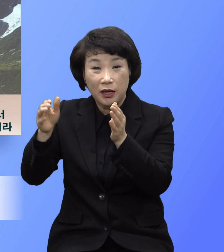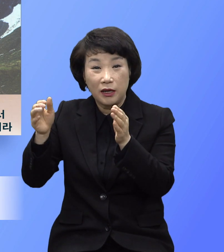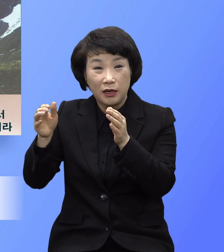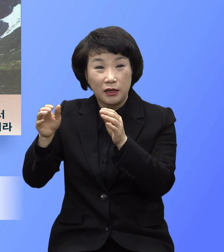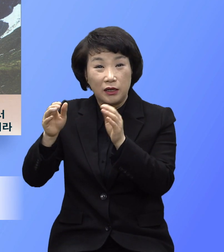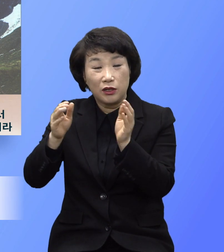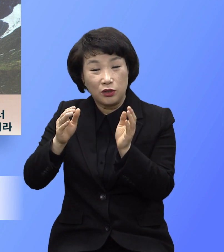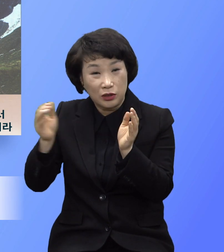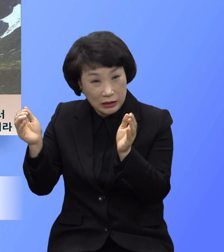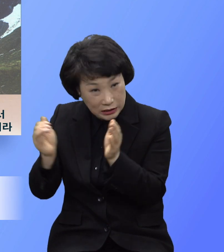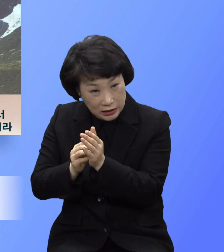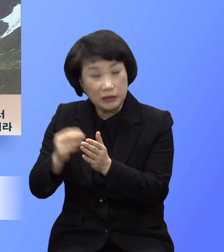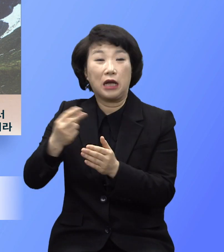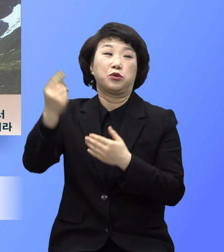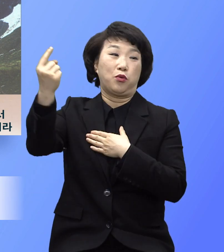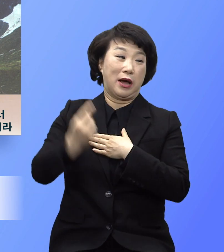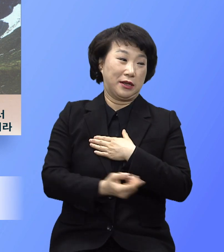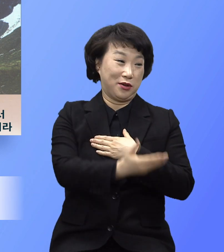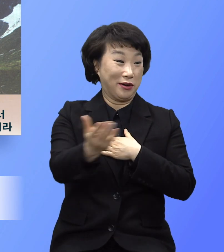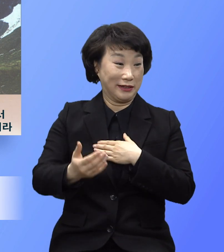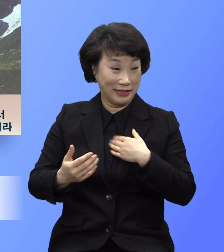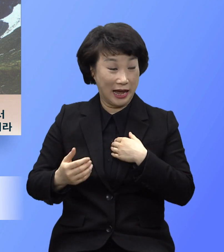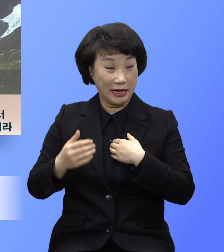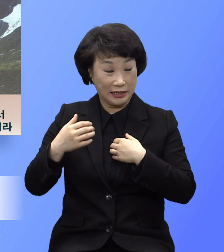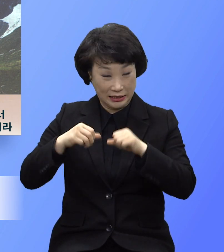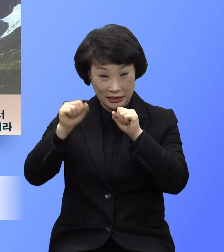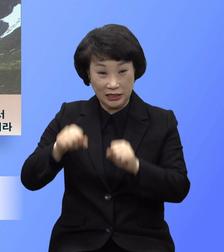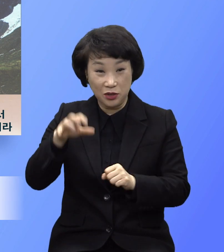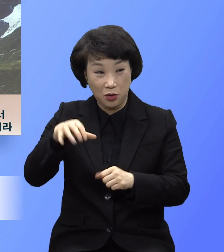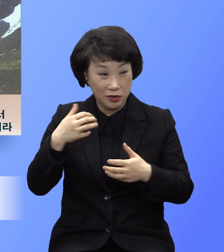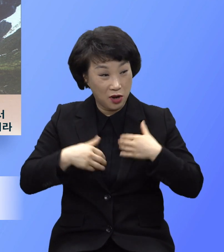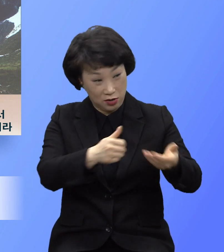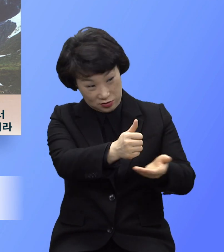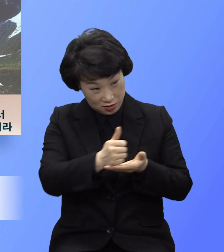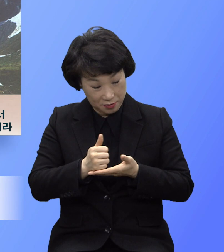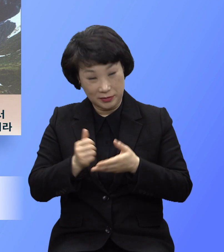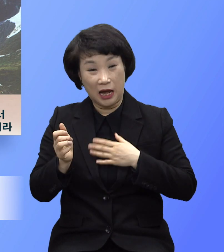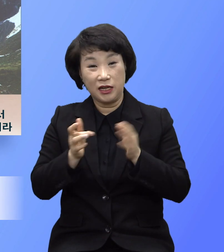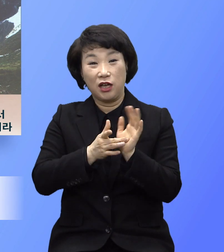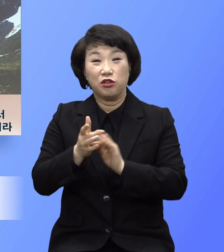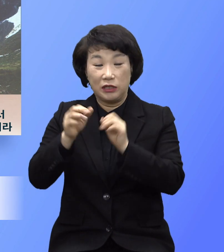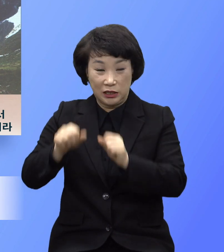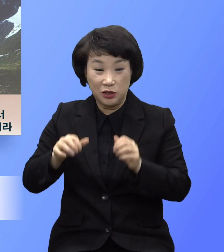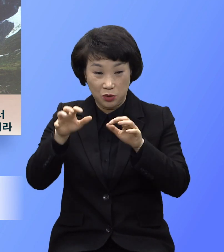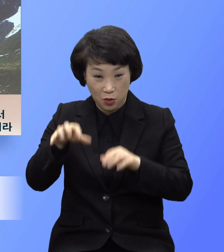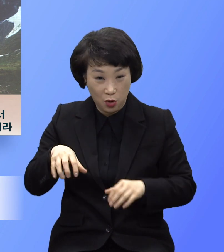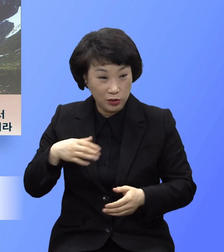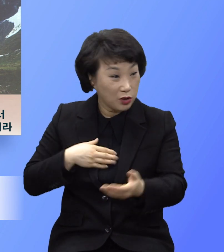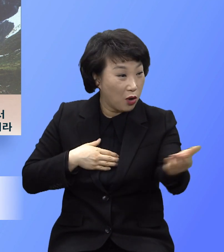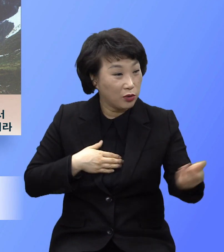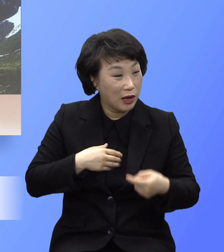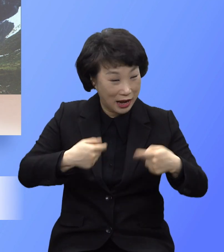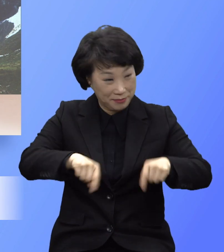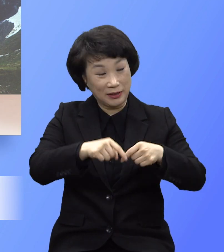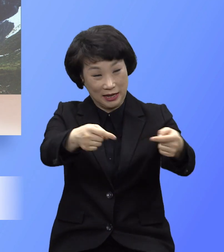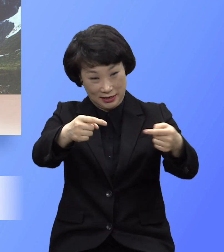예비하면 내가 다시 와서 너희를 내게로 영접하여 나 있는 곳에 너희도 있게